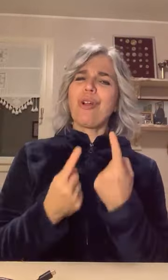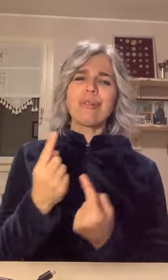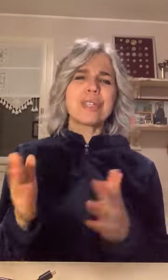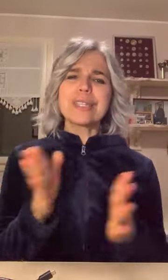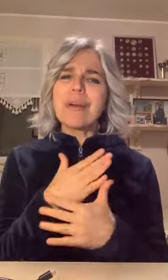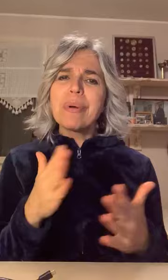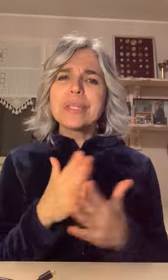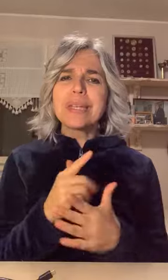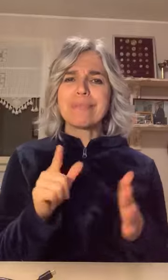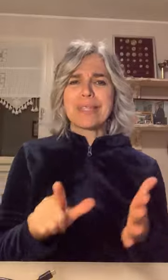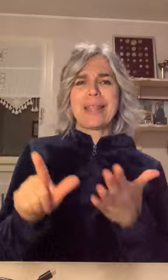non ricordo quante volte